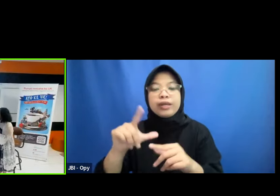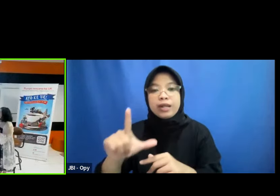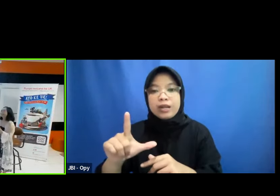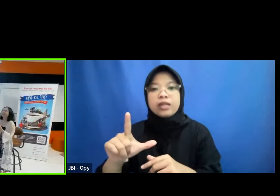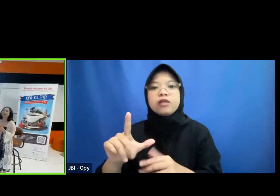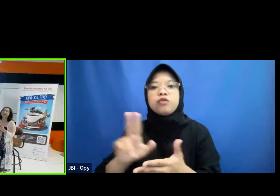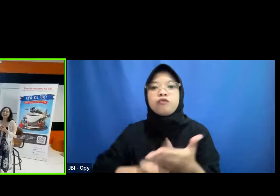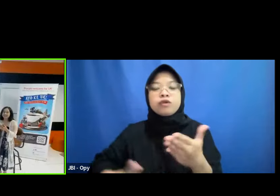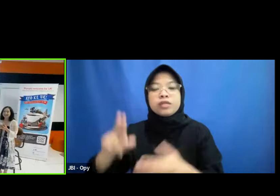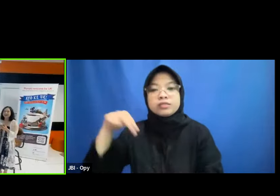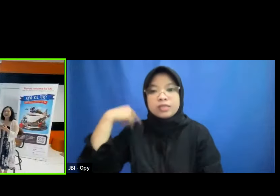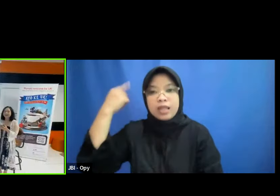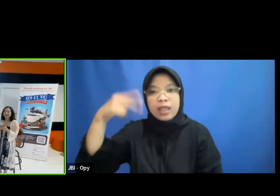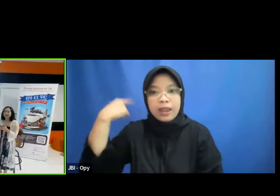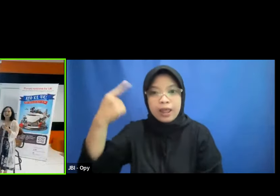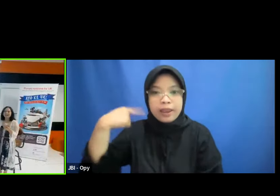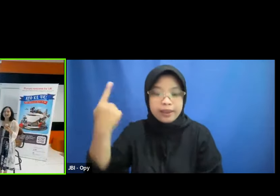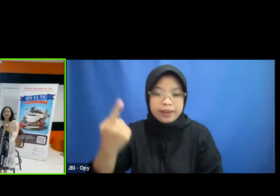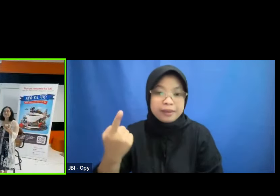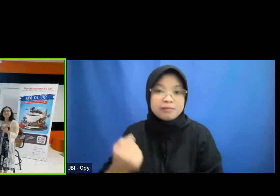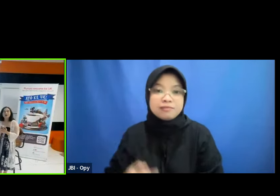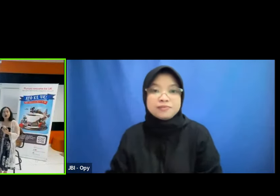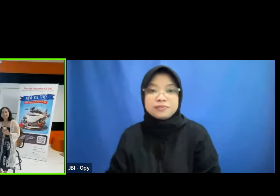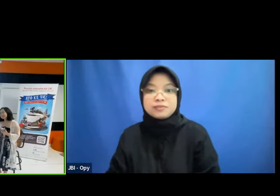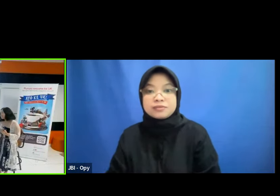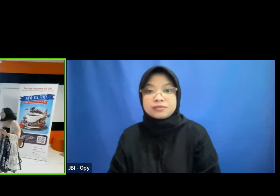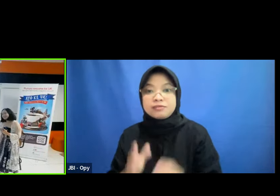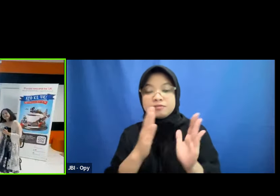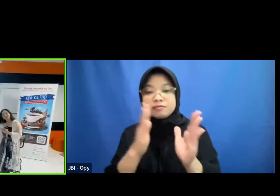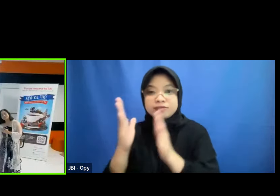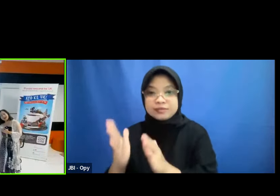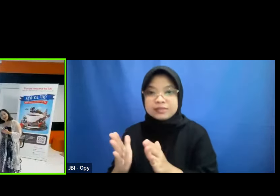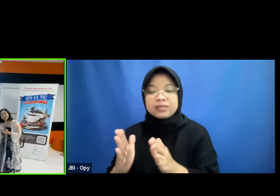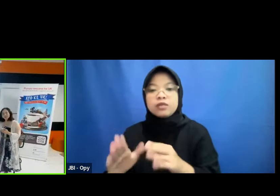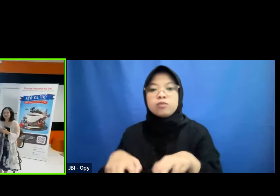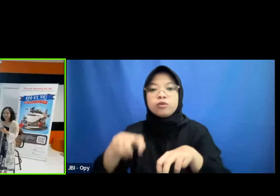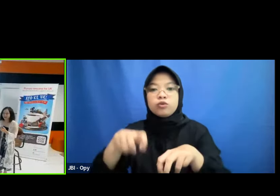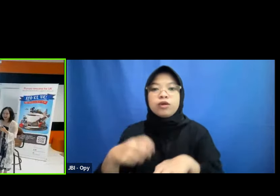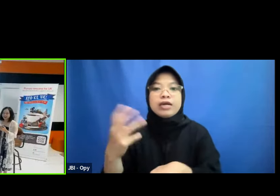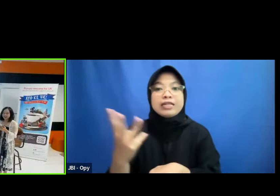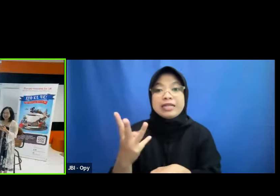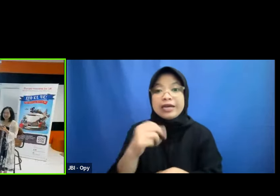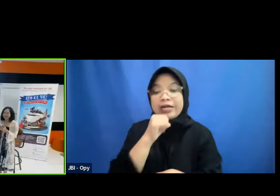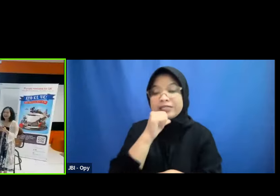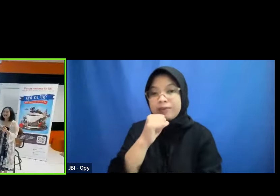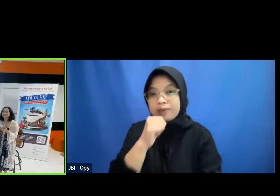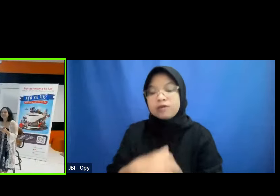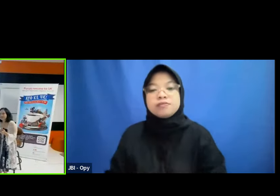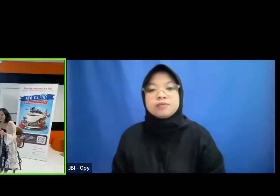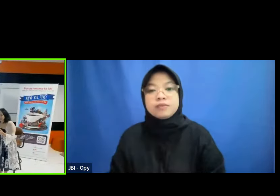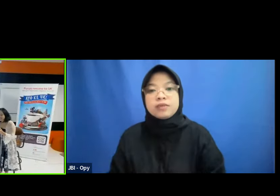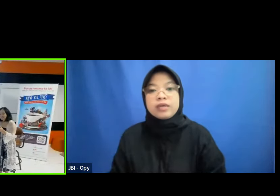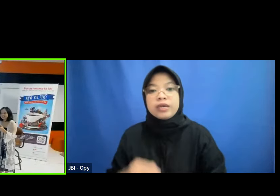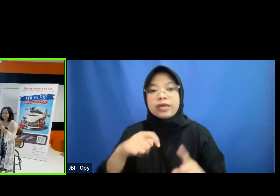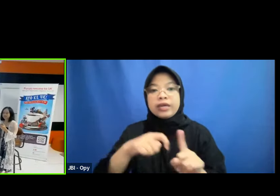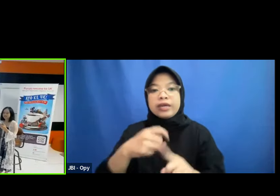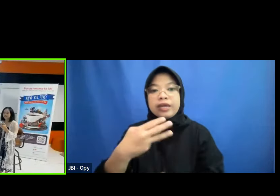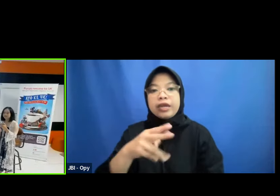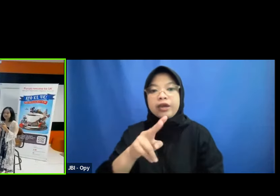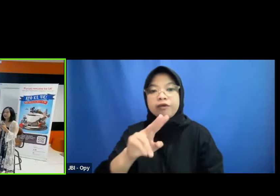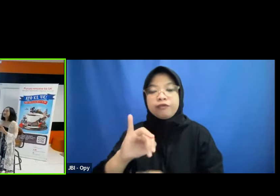London Oke dan hot yang ketiga sebelah aku adalah kak